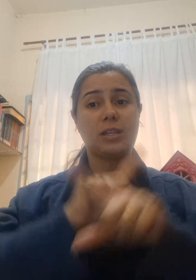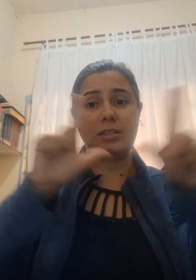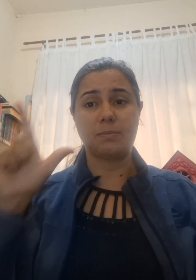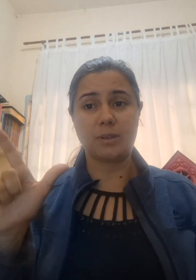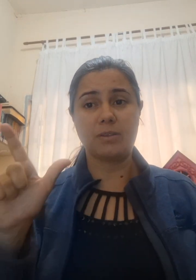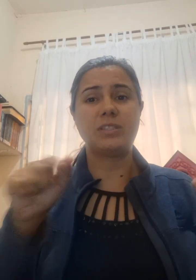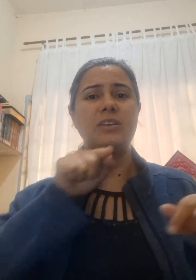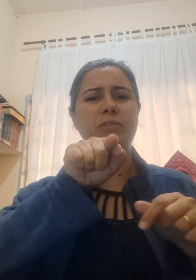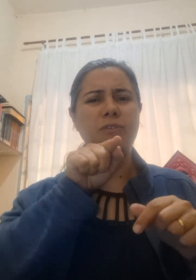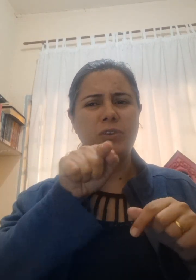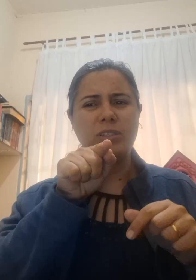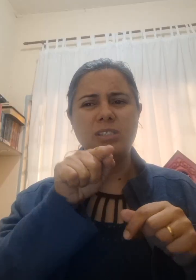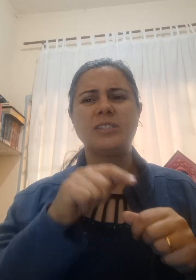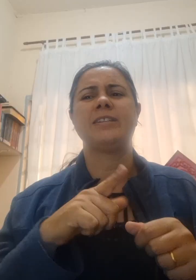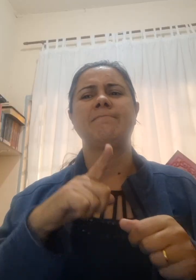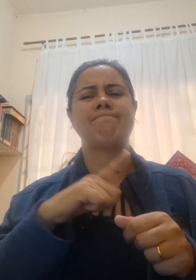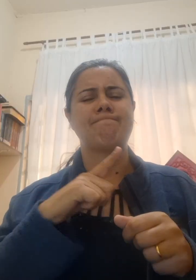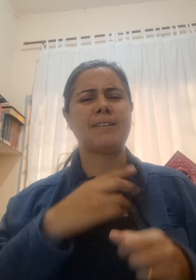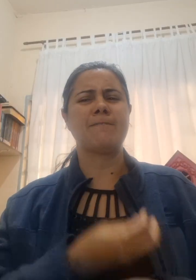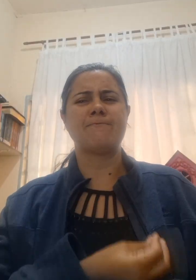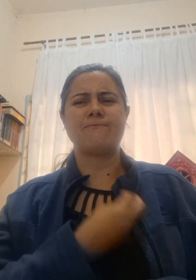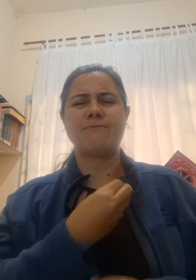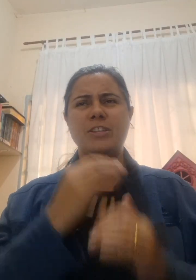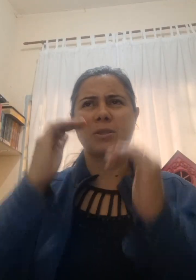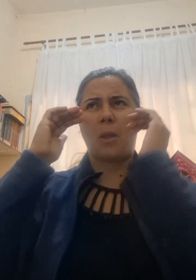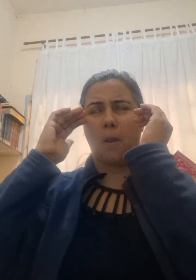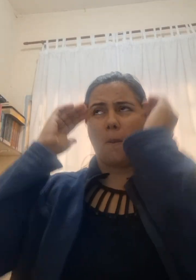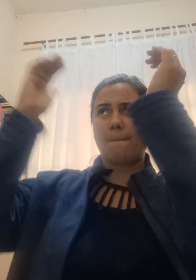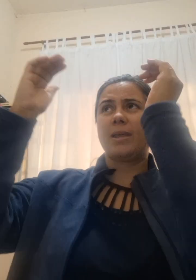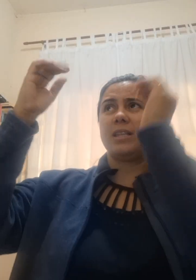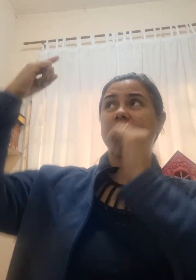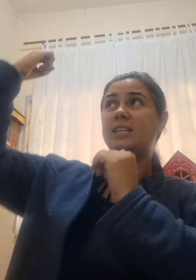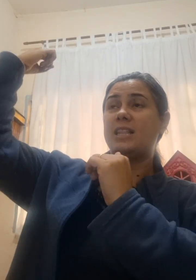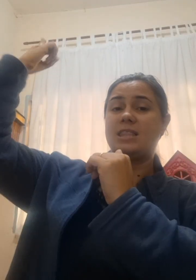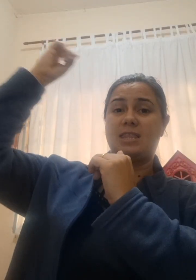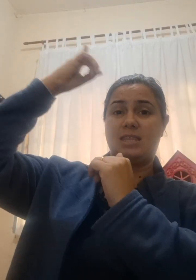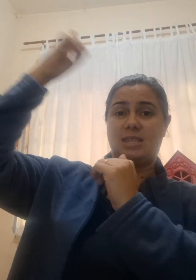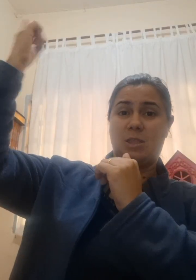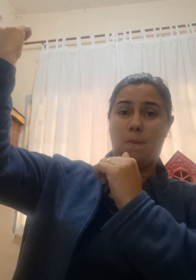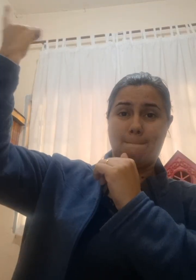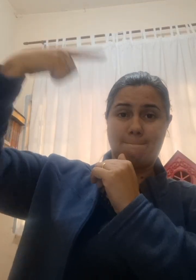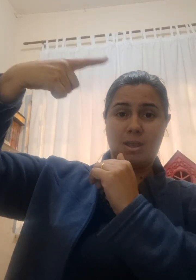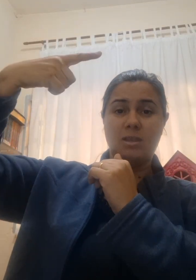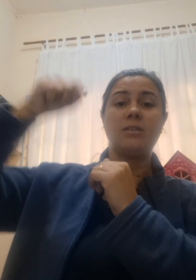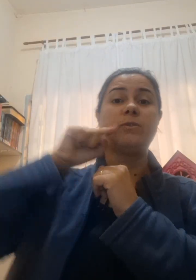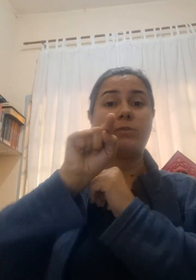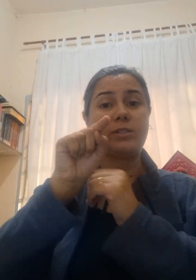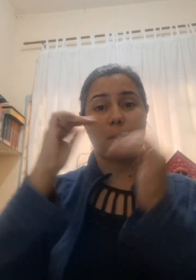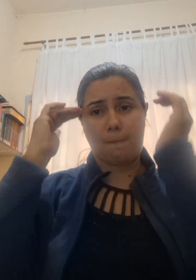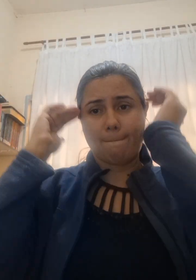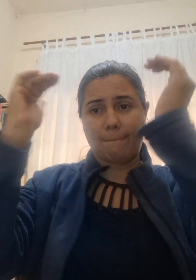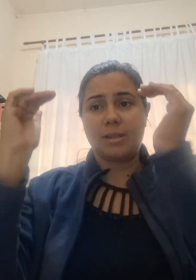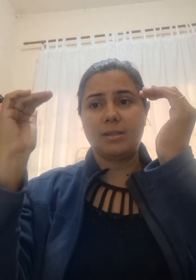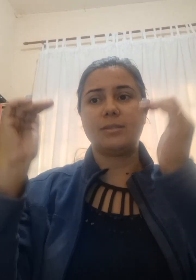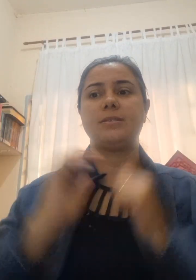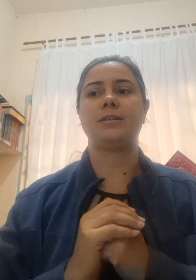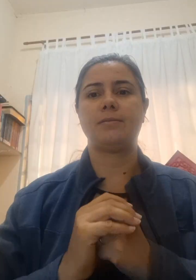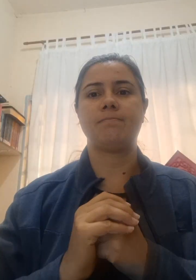Hoje, nesse amanhecer, você tem uma vida de obediência ao que Deus manda?